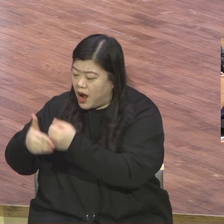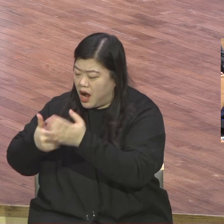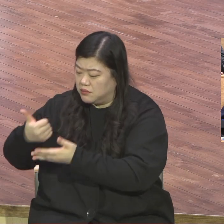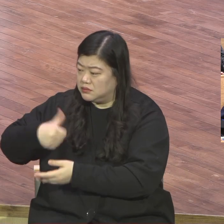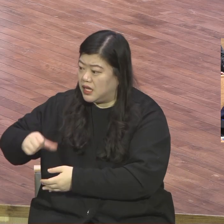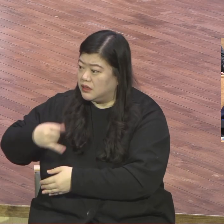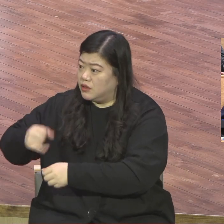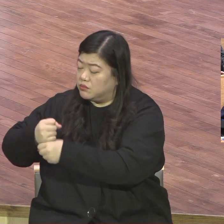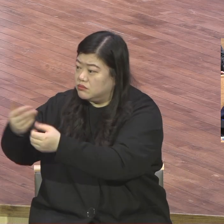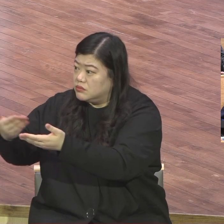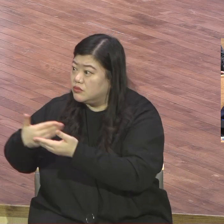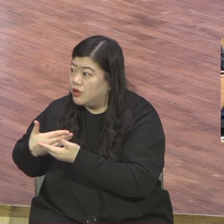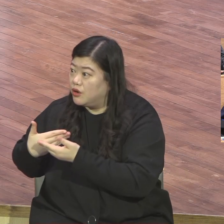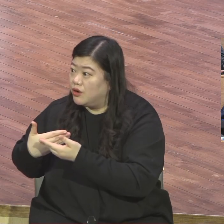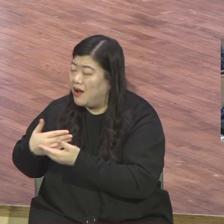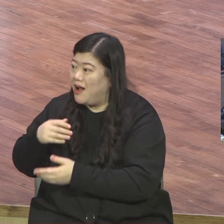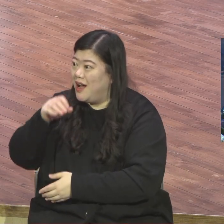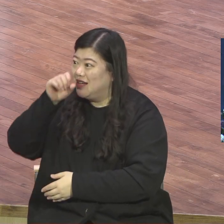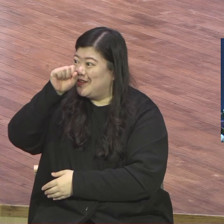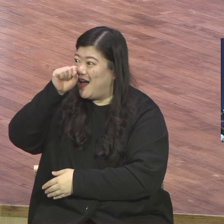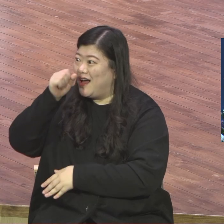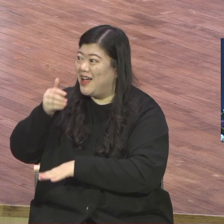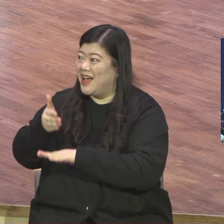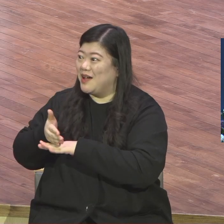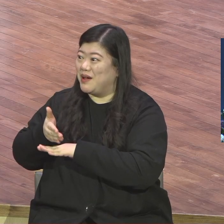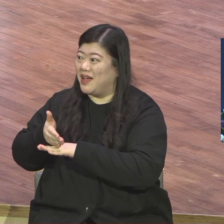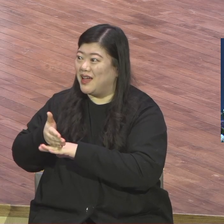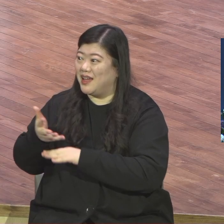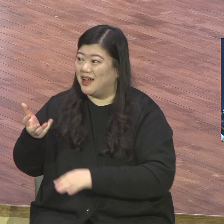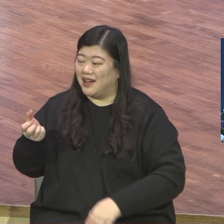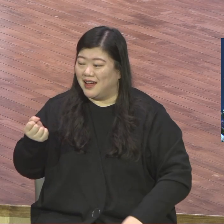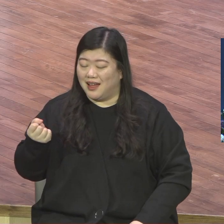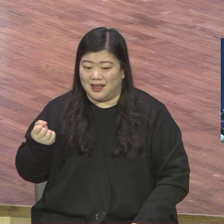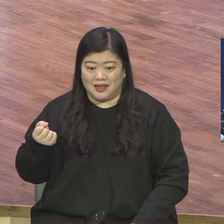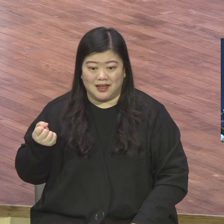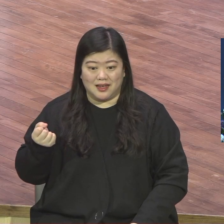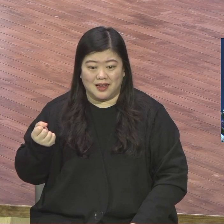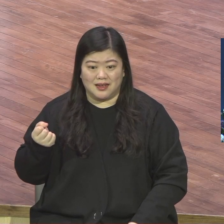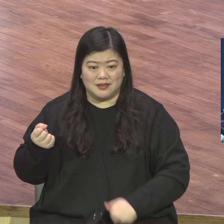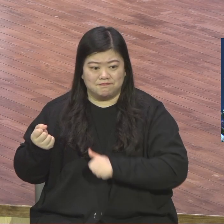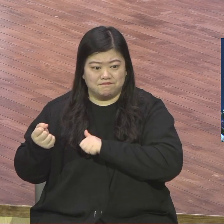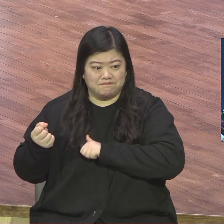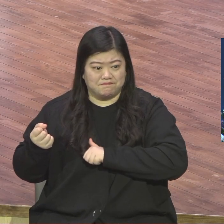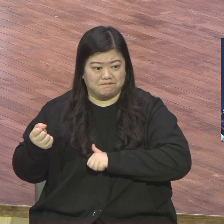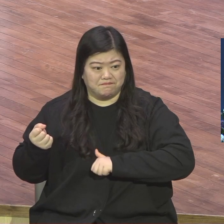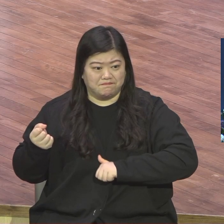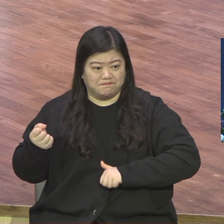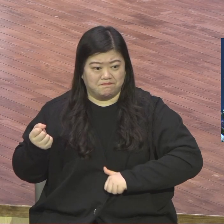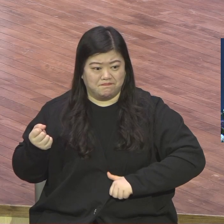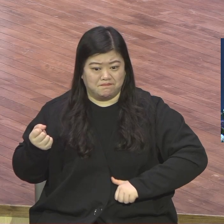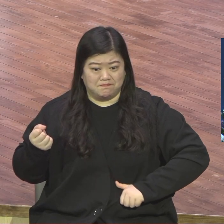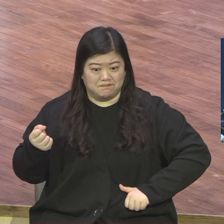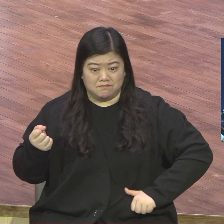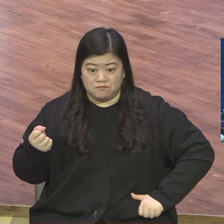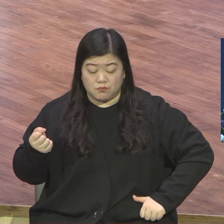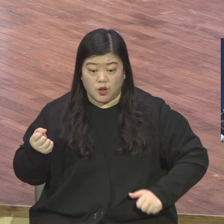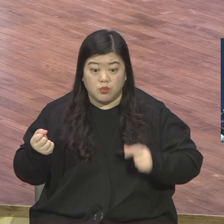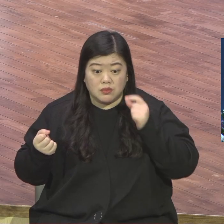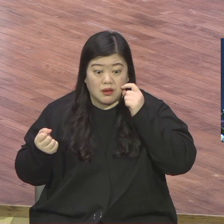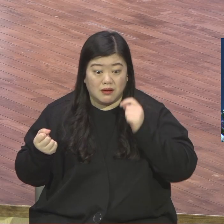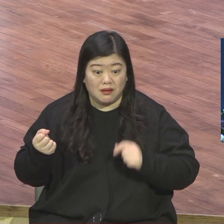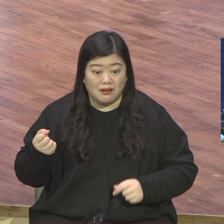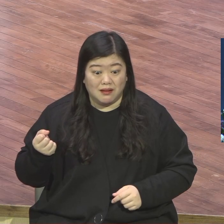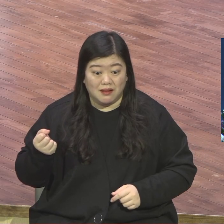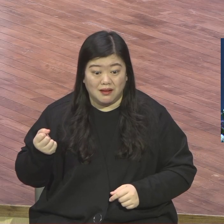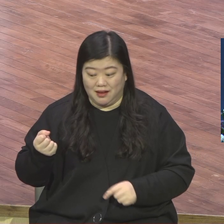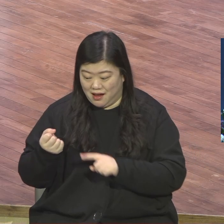주셨다라는 놀라운 복음의 비밀을 이거를 맛보는 사람은 즐거워할